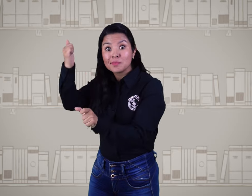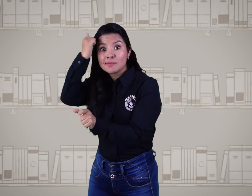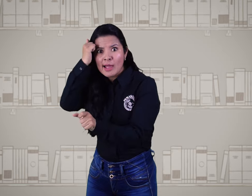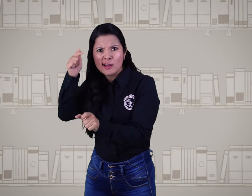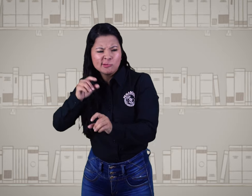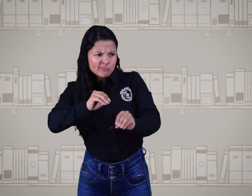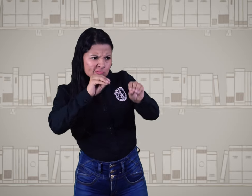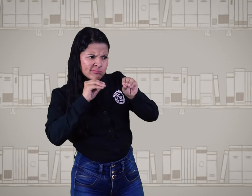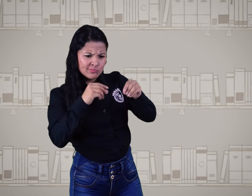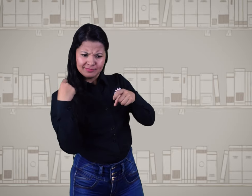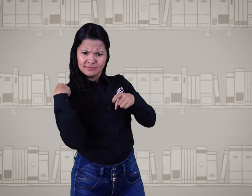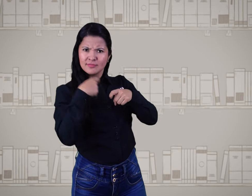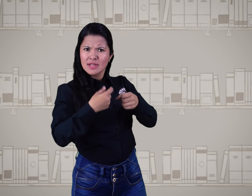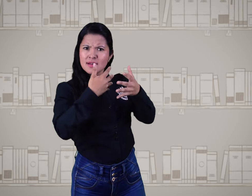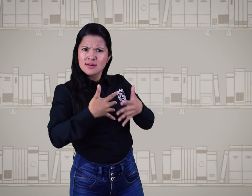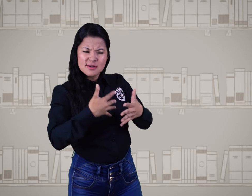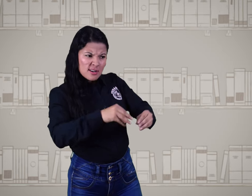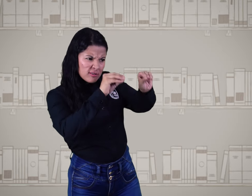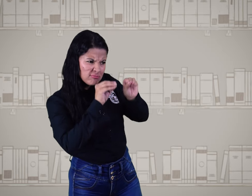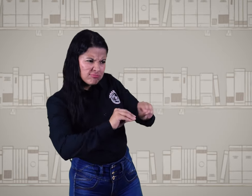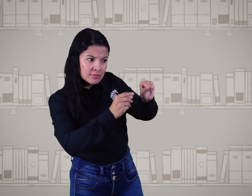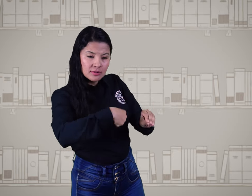consiguiendo una formación de calidad y